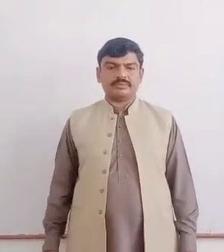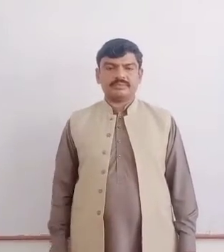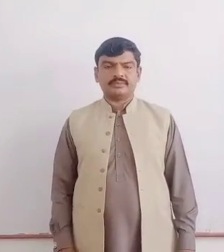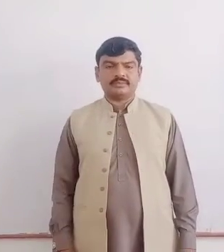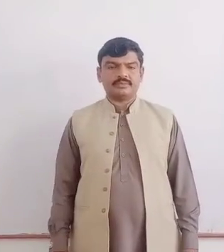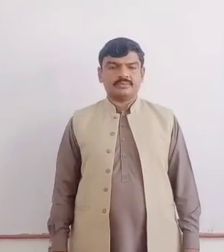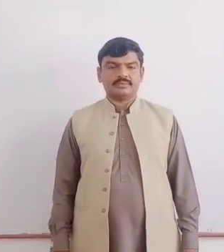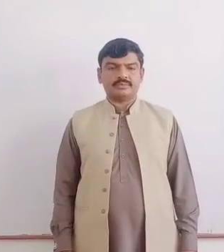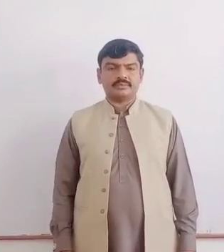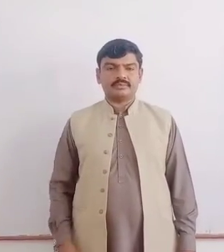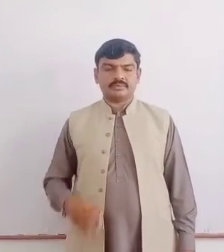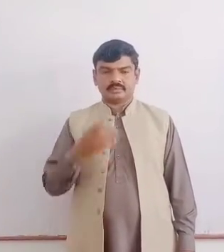मैला कुचैला,